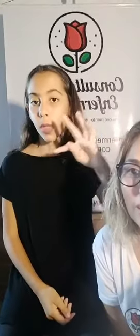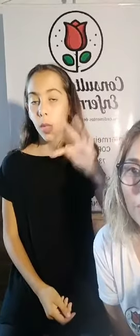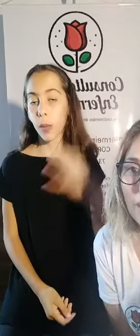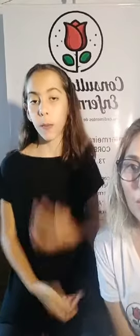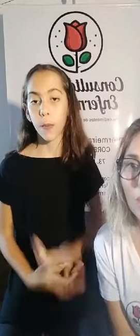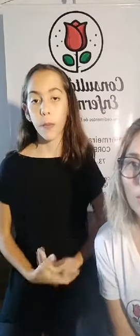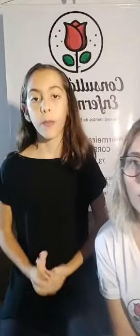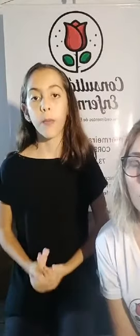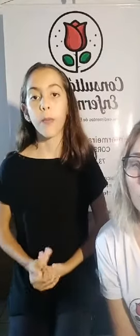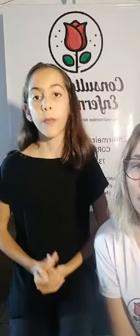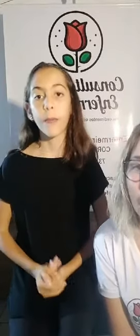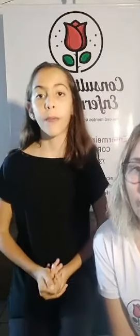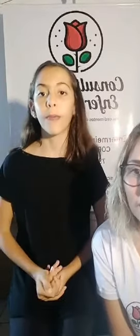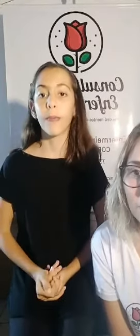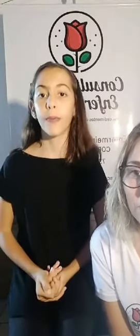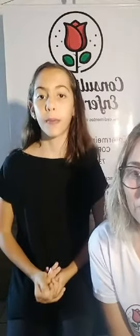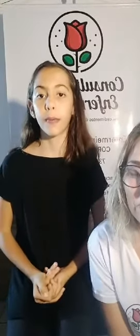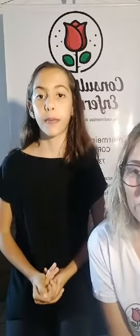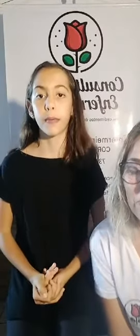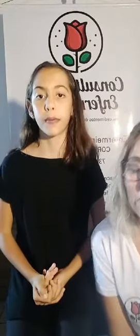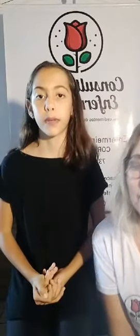aqui para nós, muito obrigada.